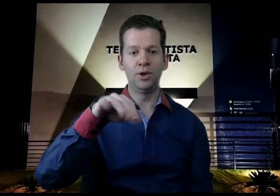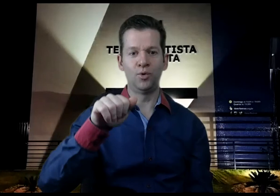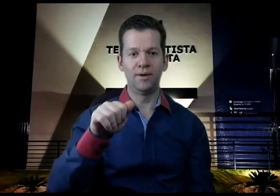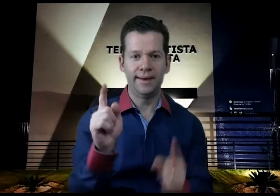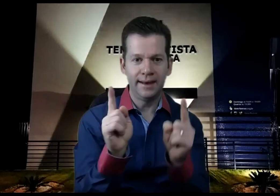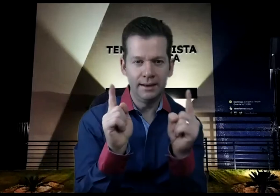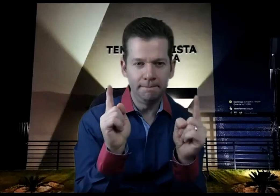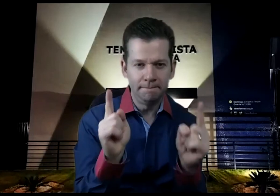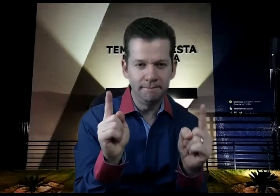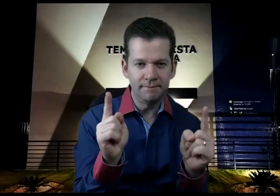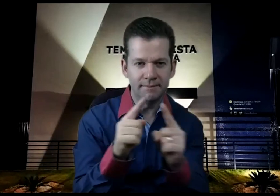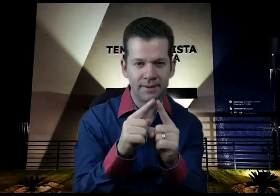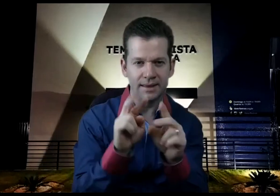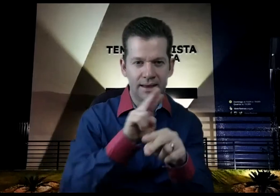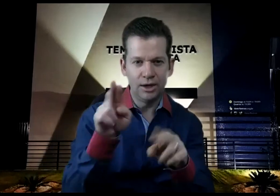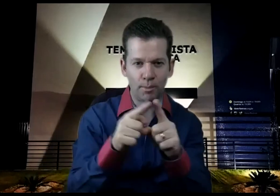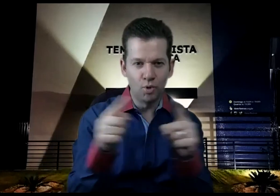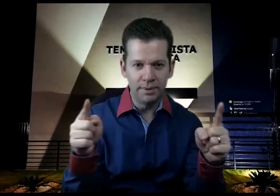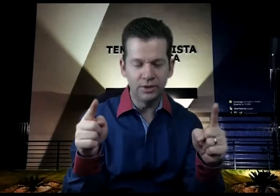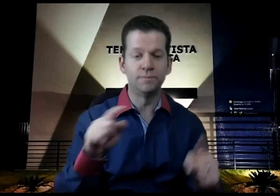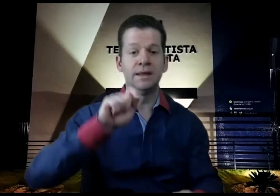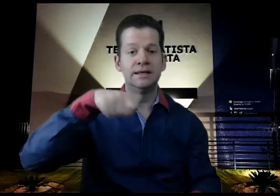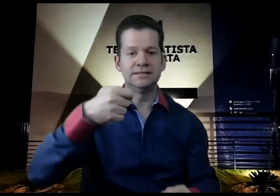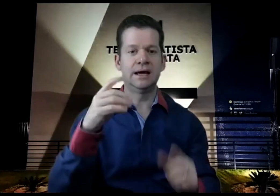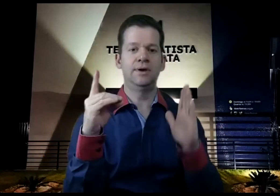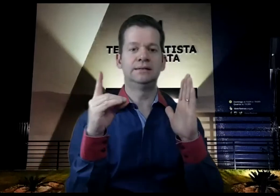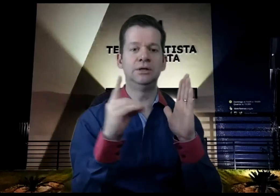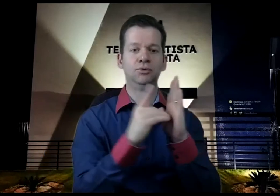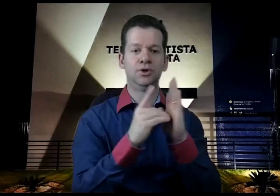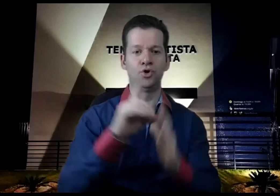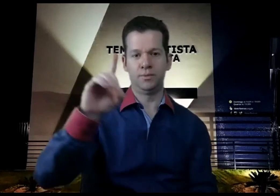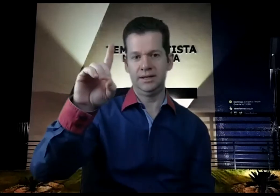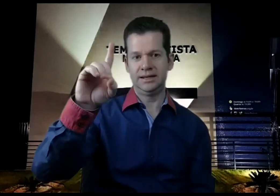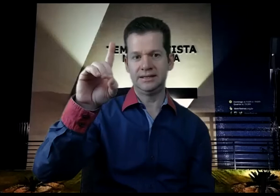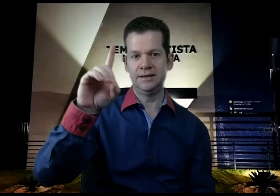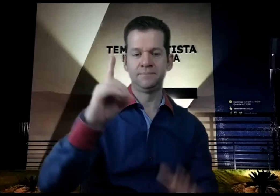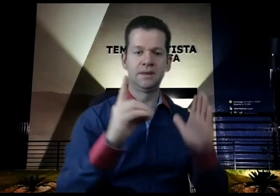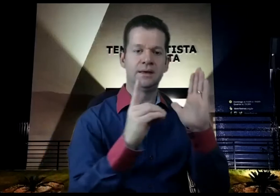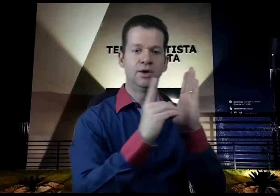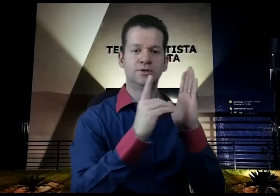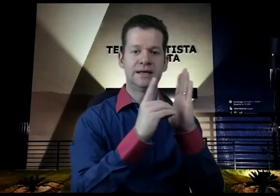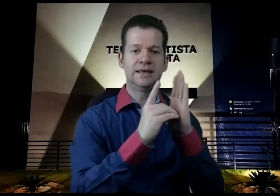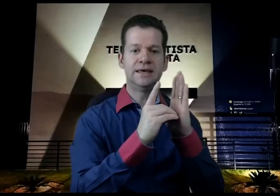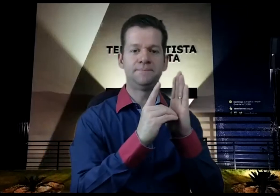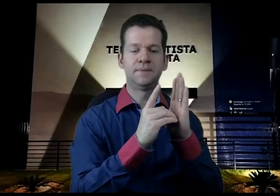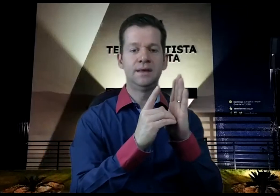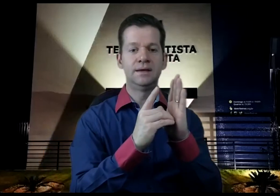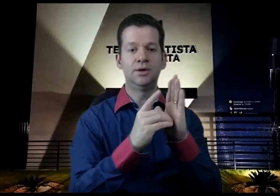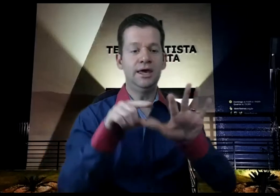Deuteronômio, é aquele nome comprido. Sinal é Deuteronômio, letra D, encostada aqui. Então,